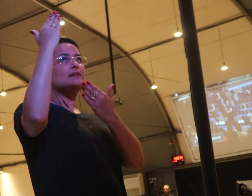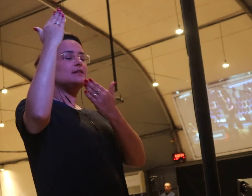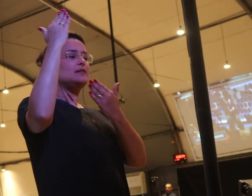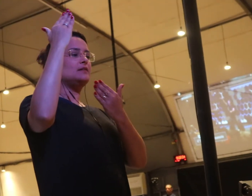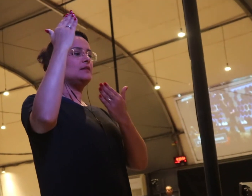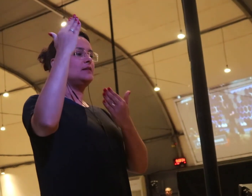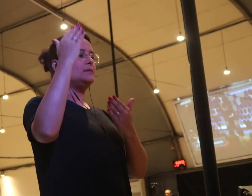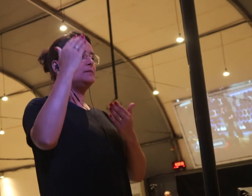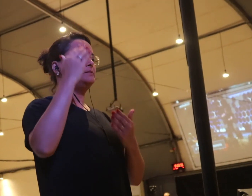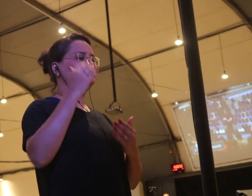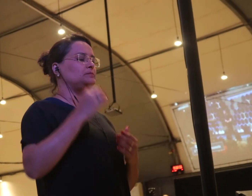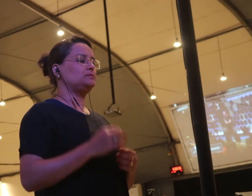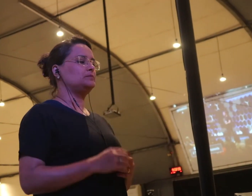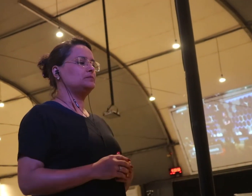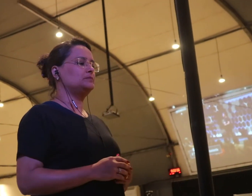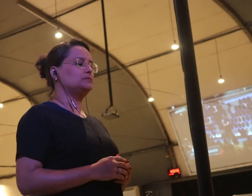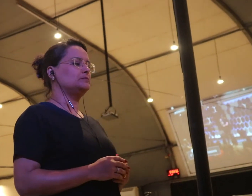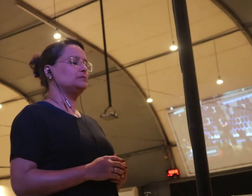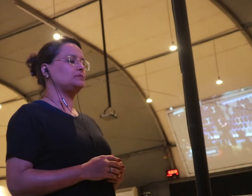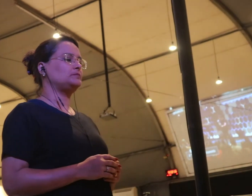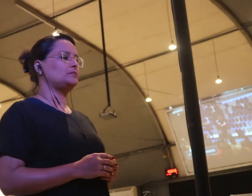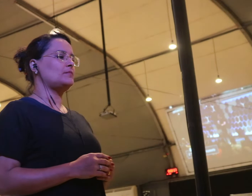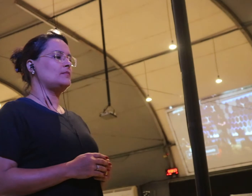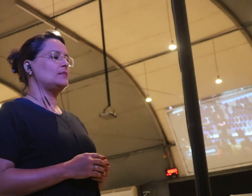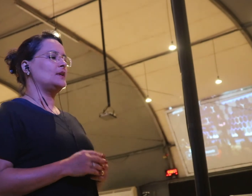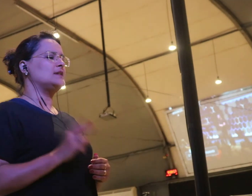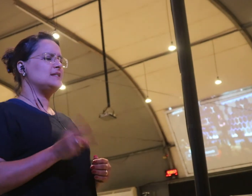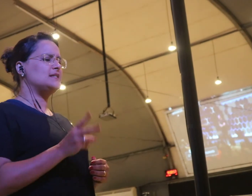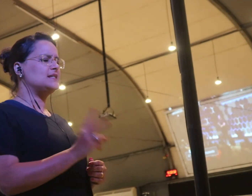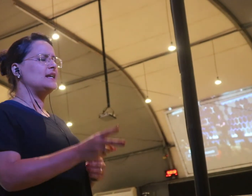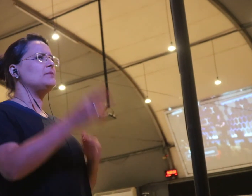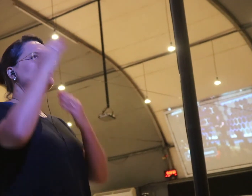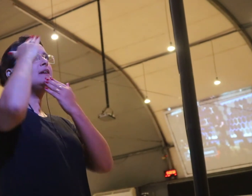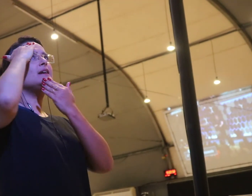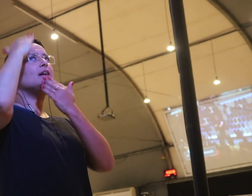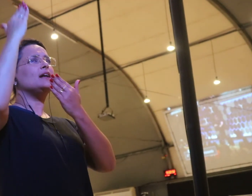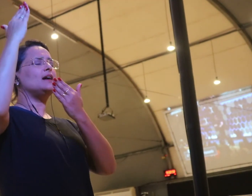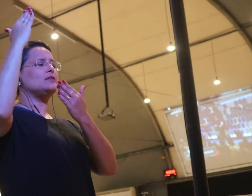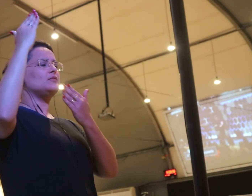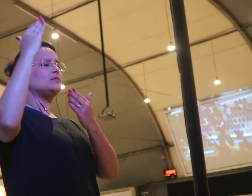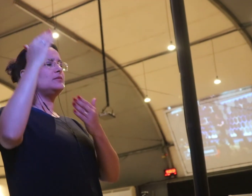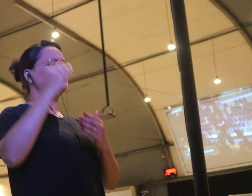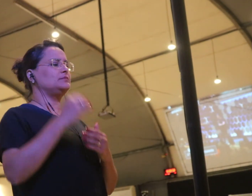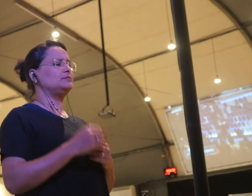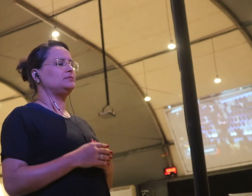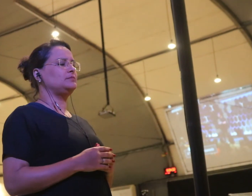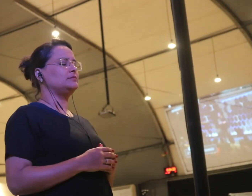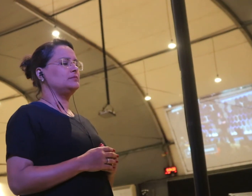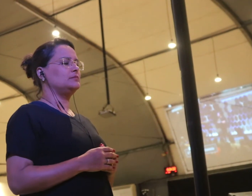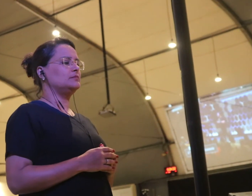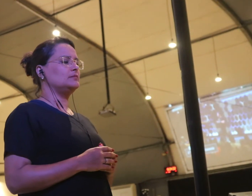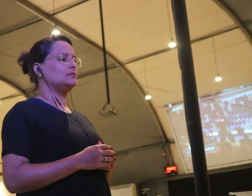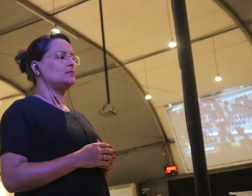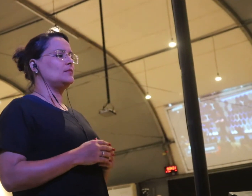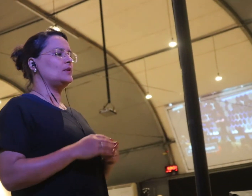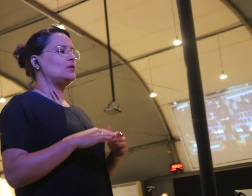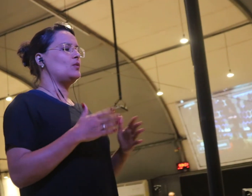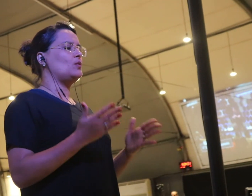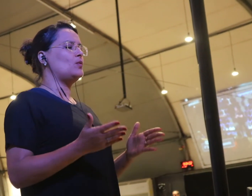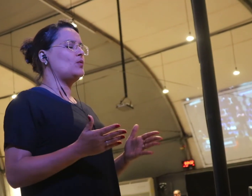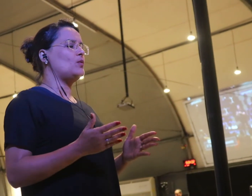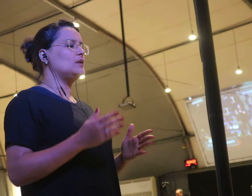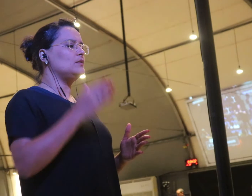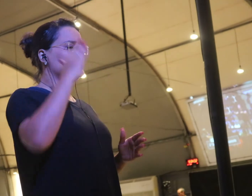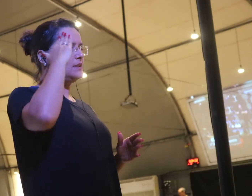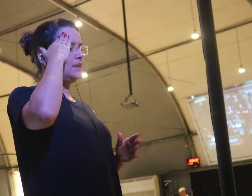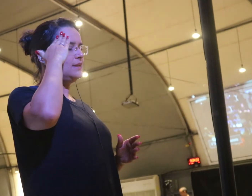causa de Jesus e da sua cruz. Seja sempre grato. Isso traz consequências inevitáveis, porque quando a gente entende isso de